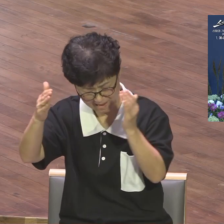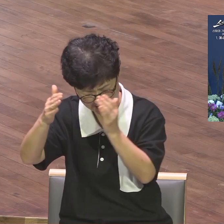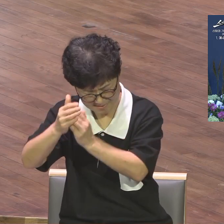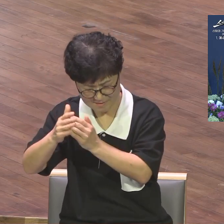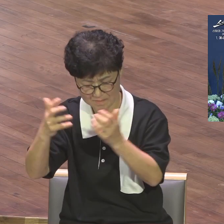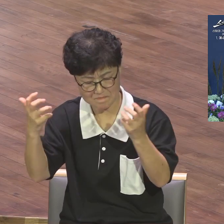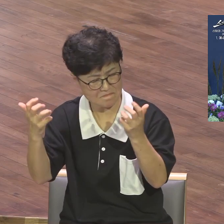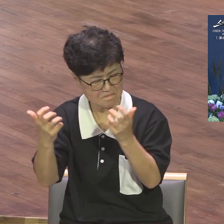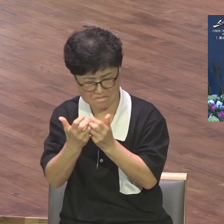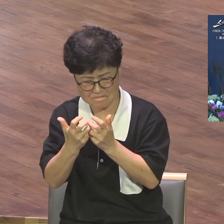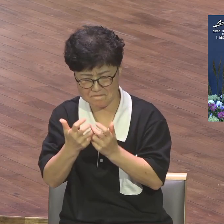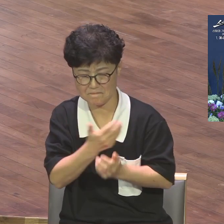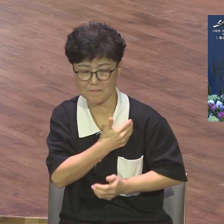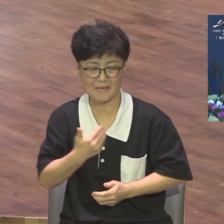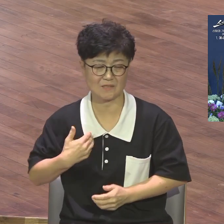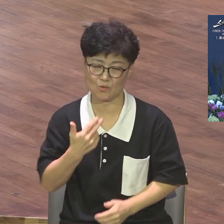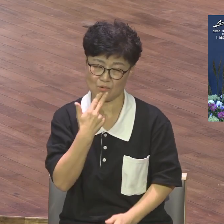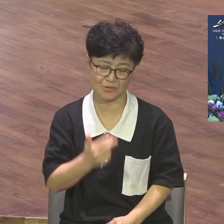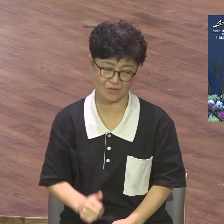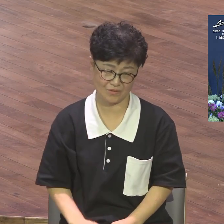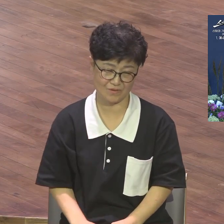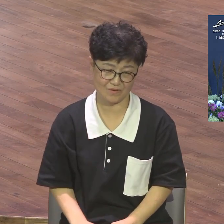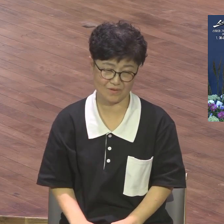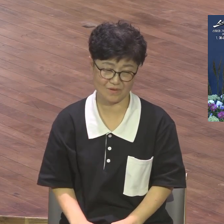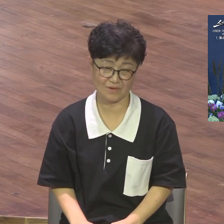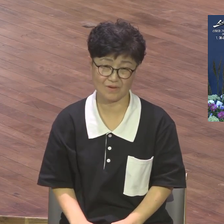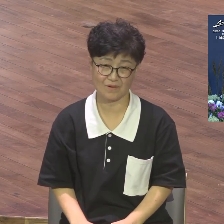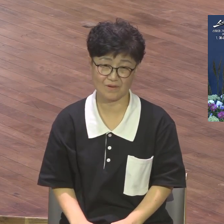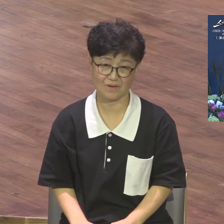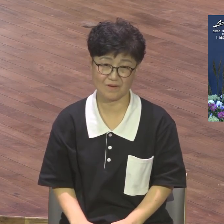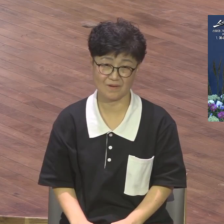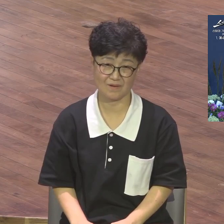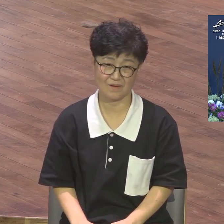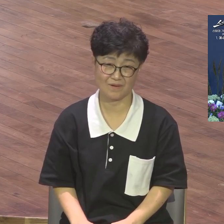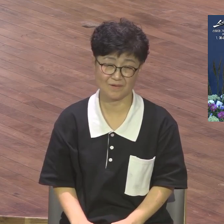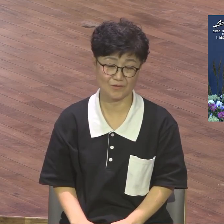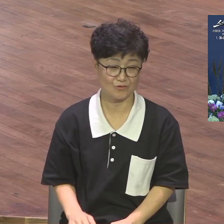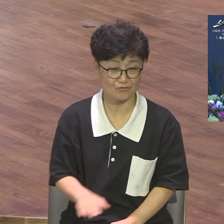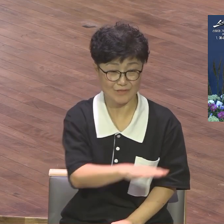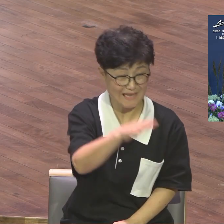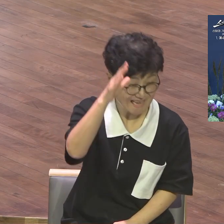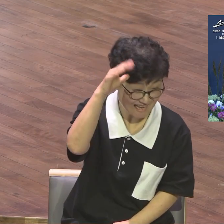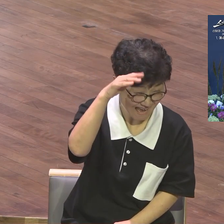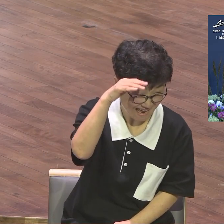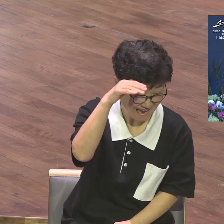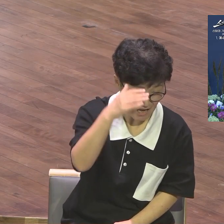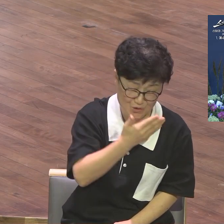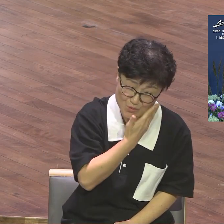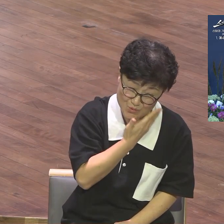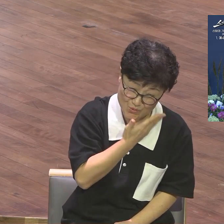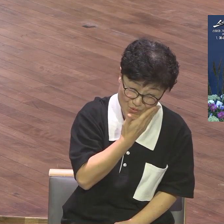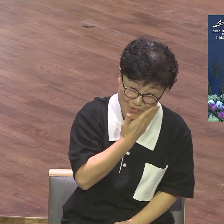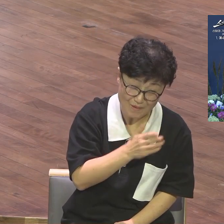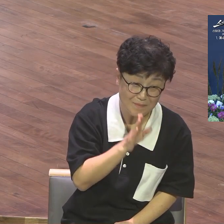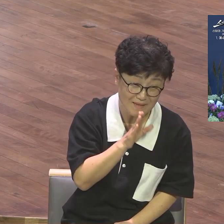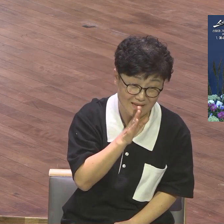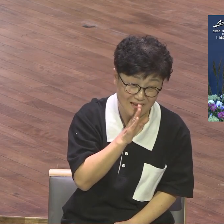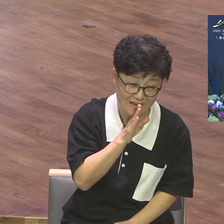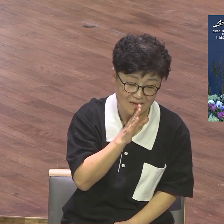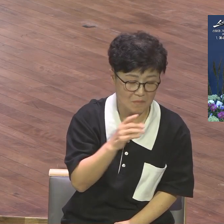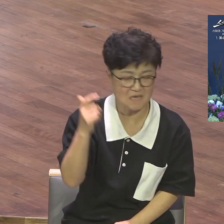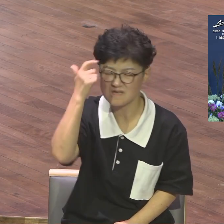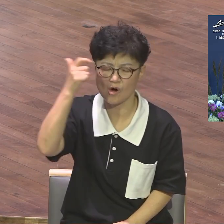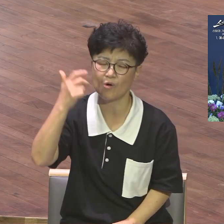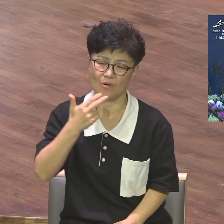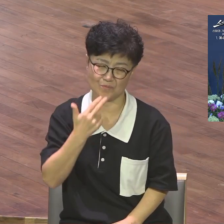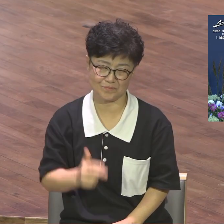채워지지 않는 겁니다. 그러나 우리가 아무리 아끼고 예뻐하는 반려견이라 하더라도 동물은 영적 존재 아니거든요.